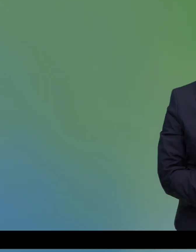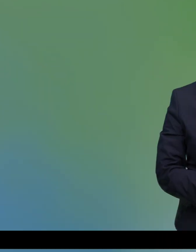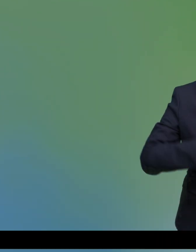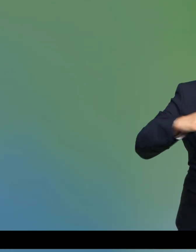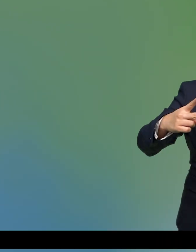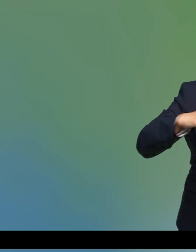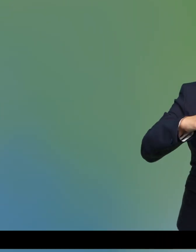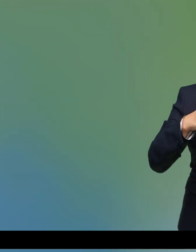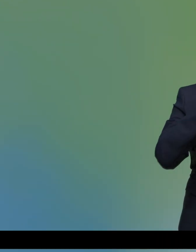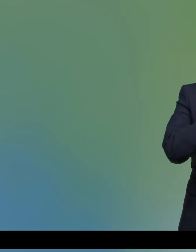वाहतूक